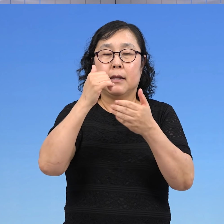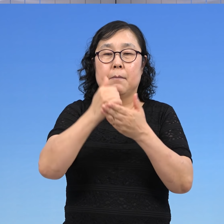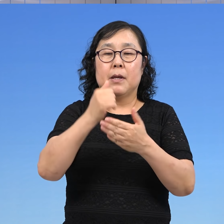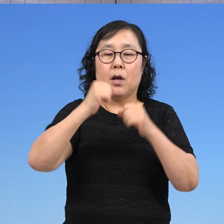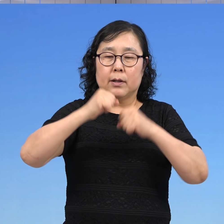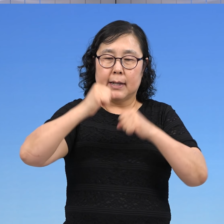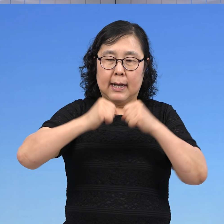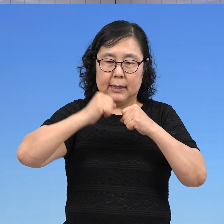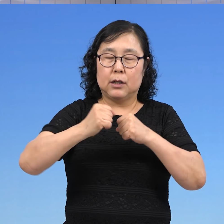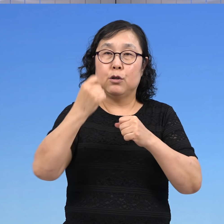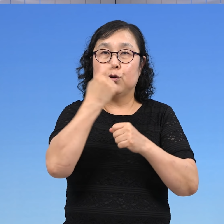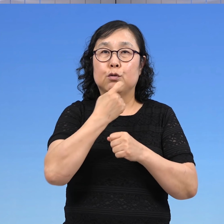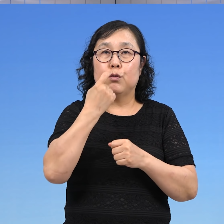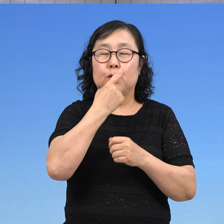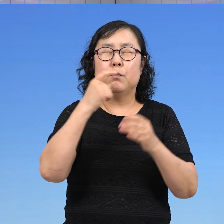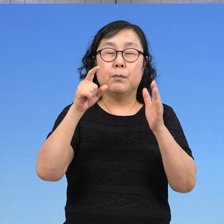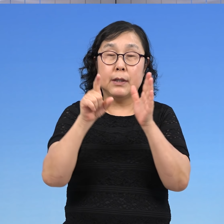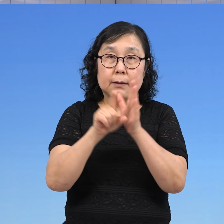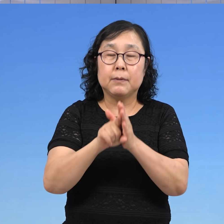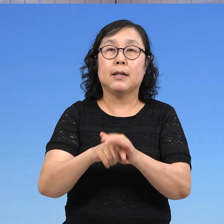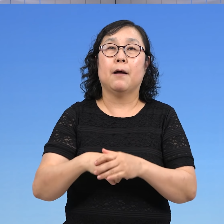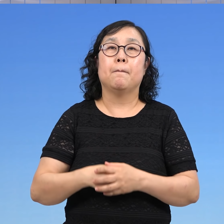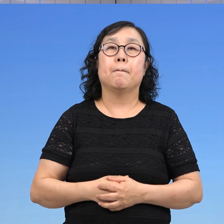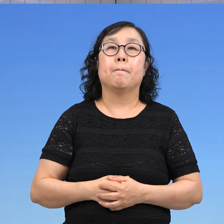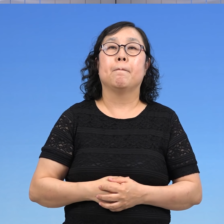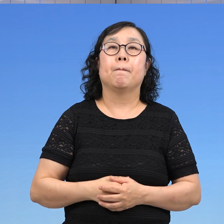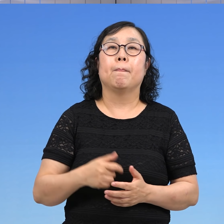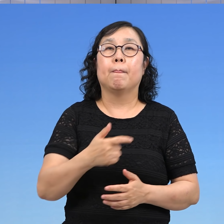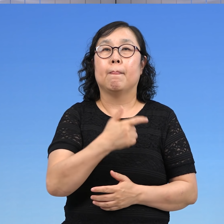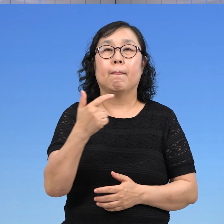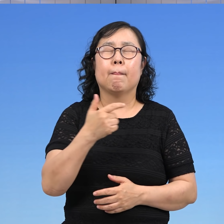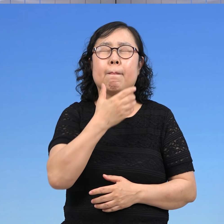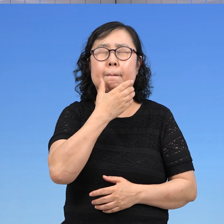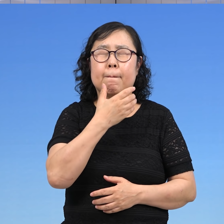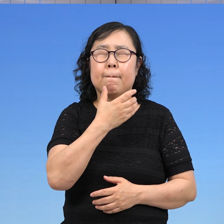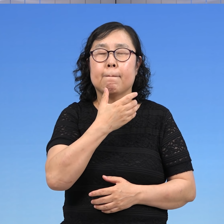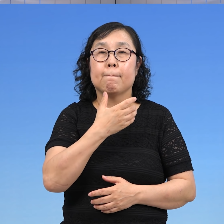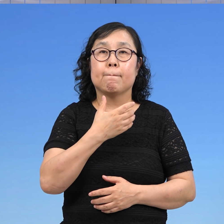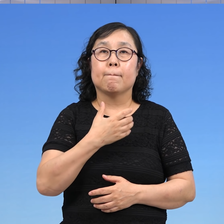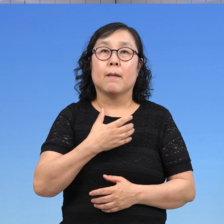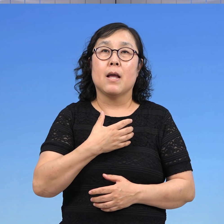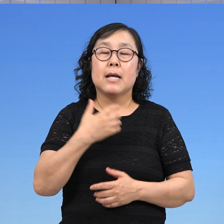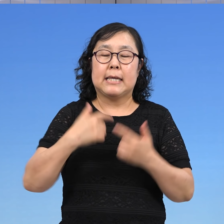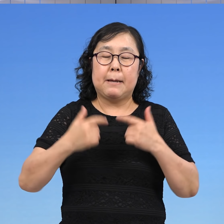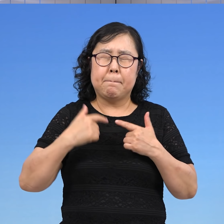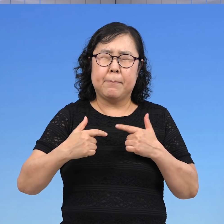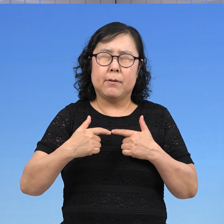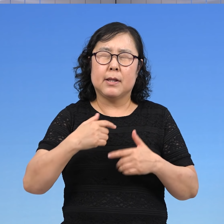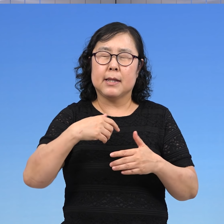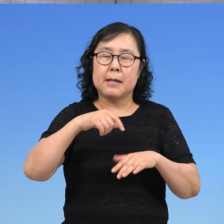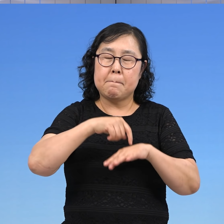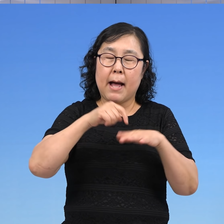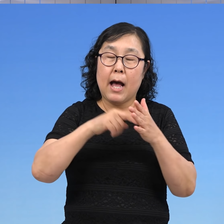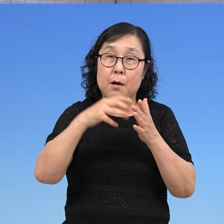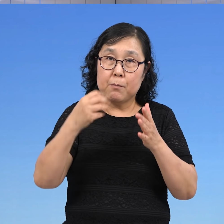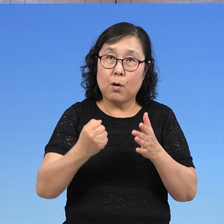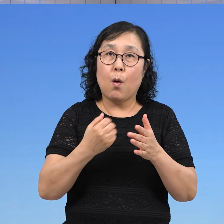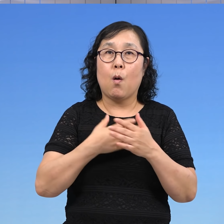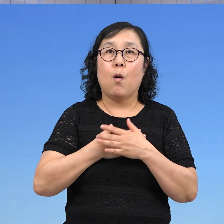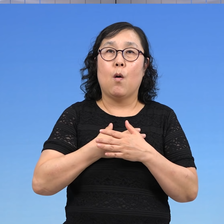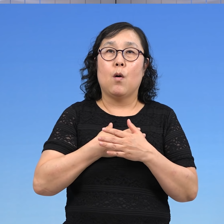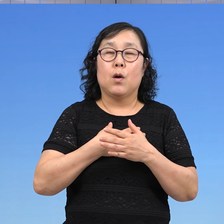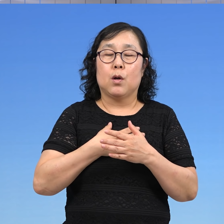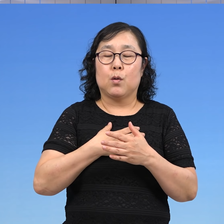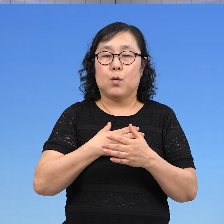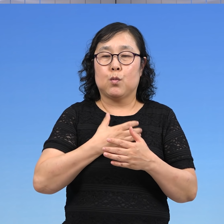믿습니다 개천 오늘 너무 너무 벅찬 가슴으로 요 우리가 이제 이 꿈 너머 꿈 으로 받은